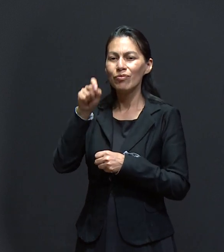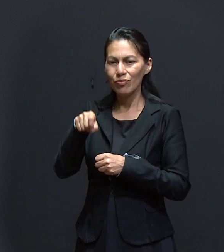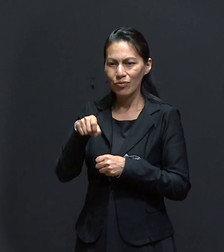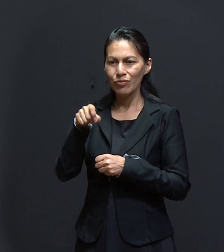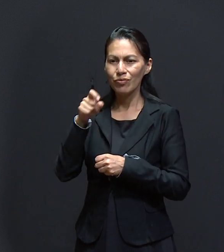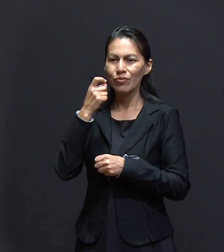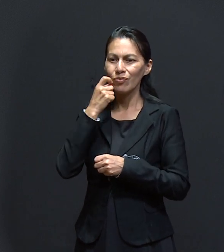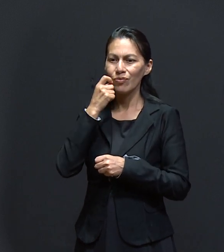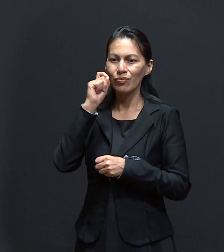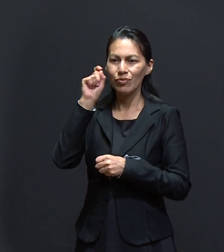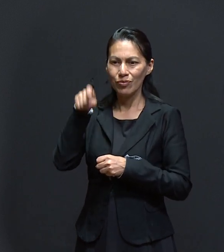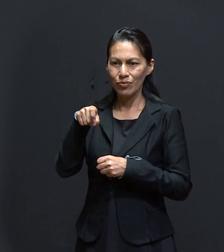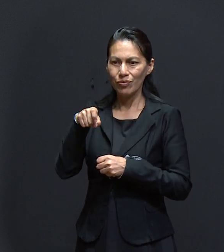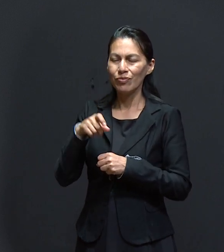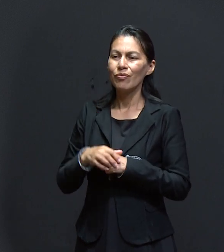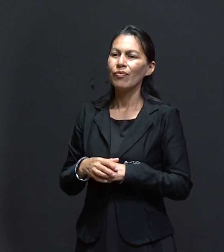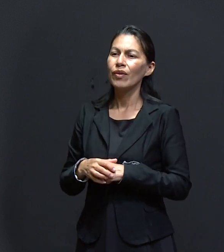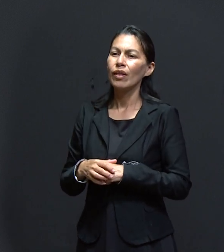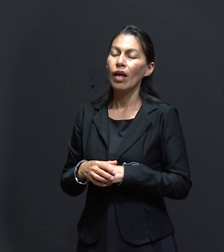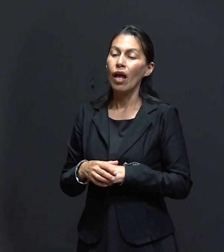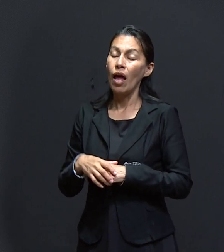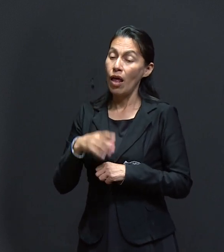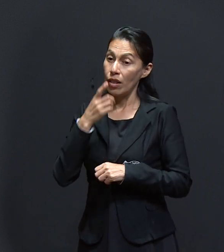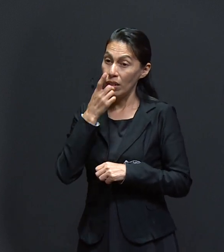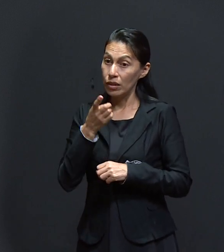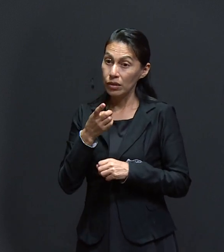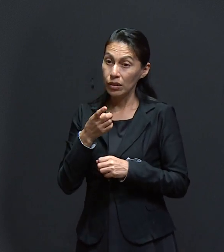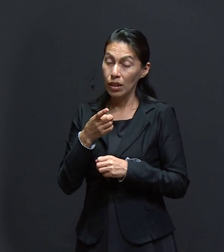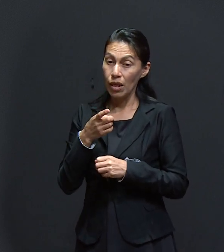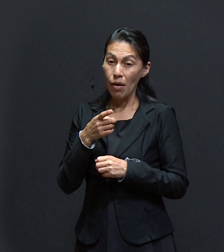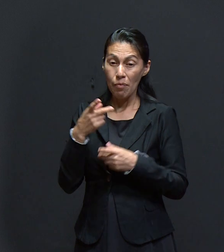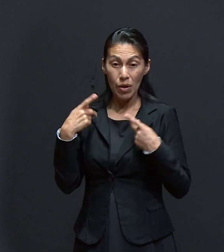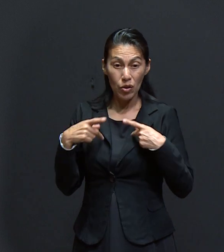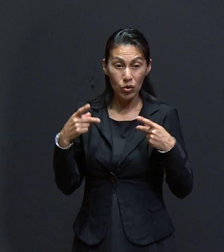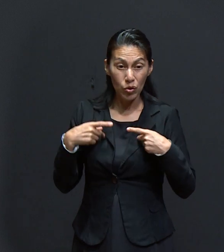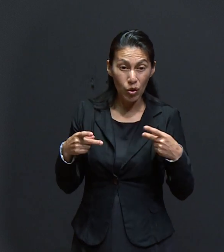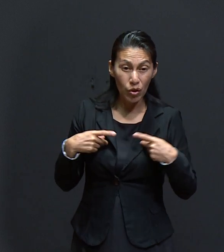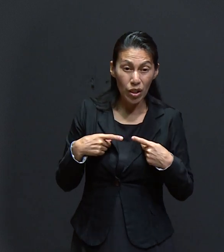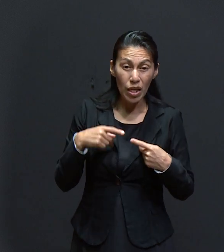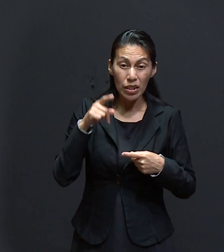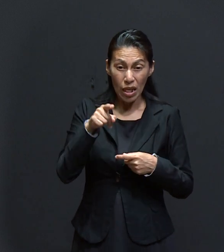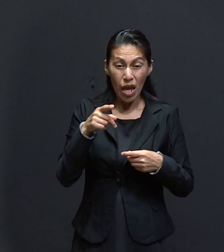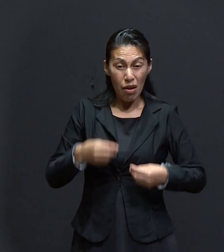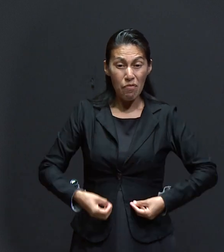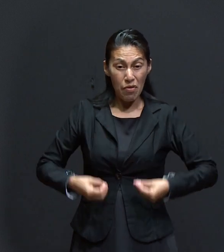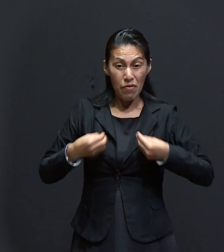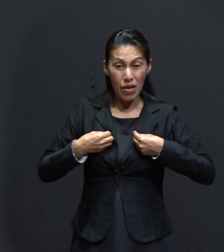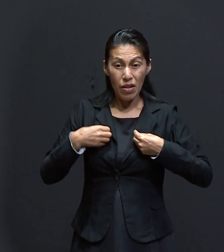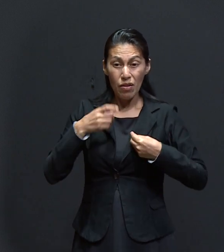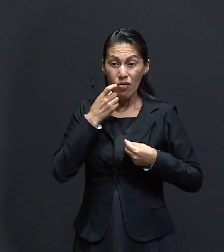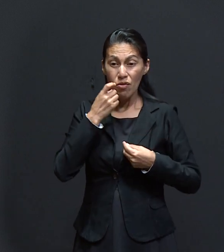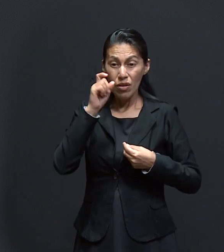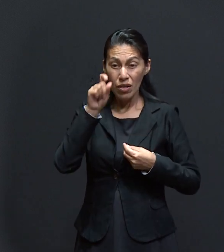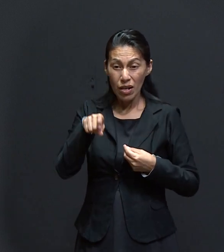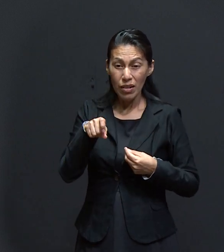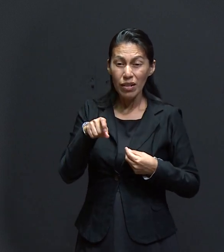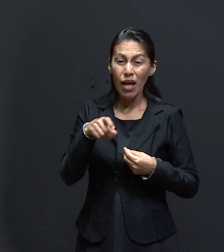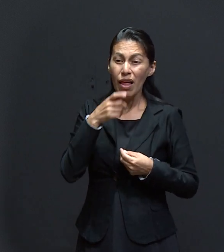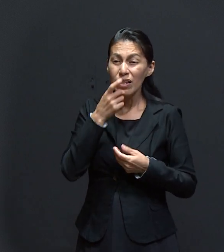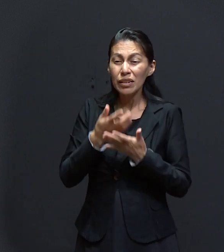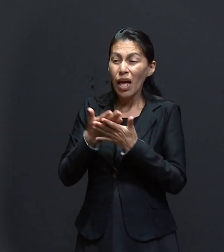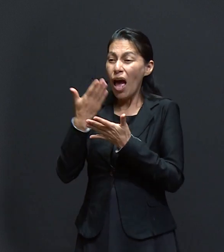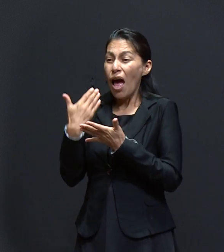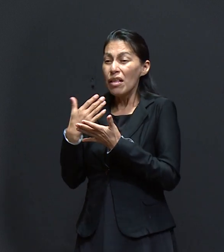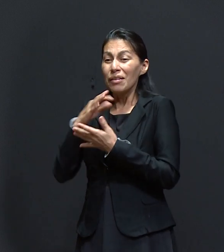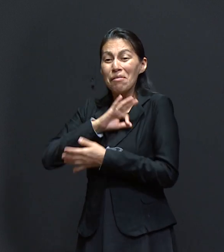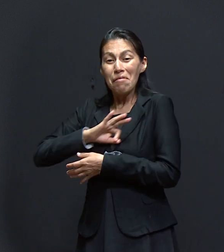veo algunos postres que escriben en redes sociales dice no sabíamos que éramos felices que no sabíamos